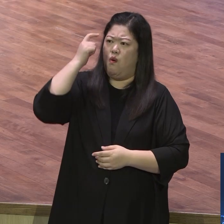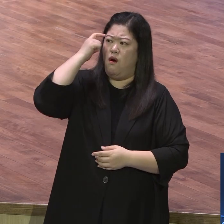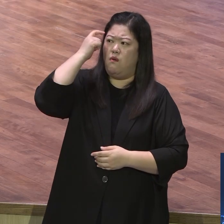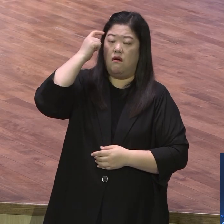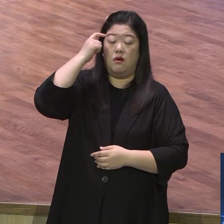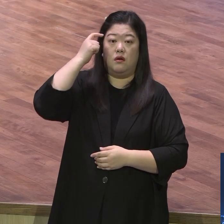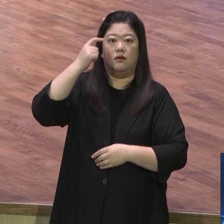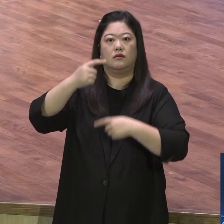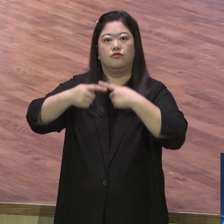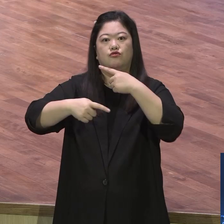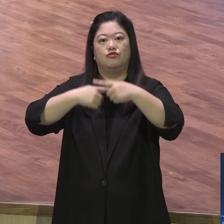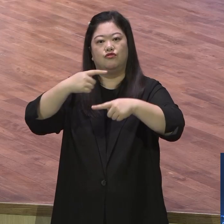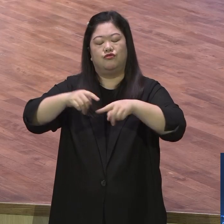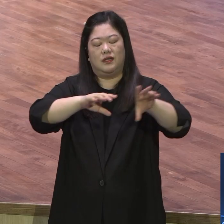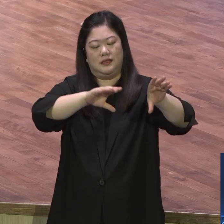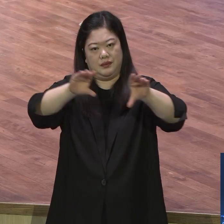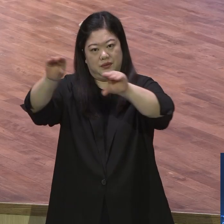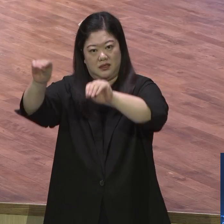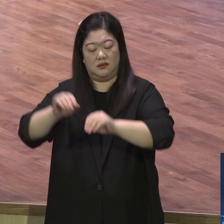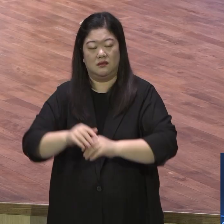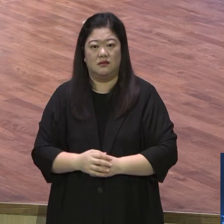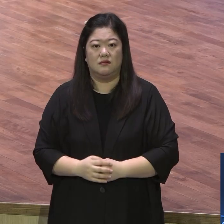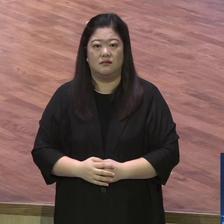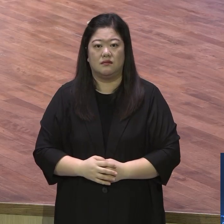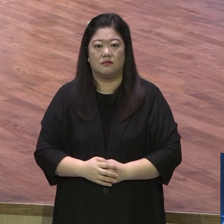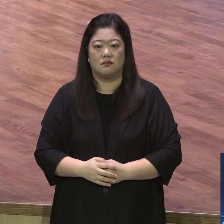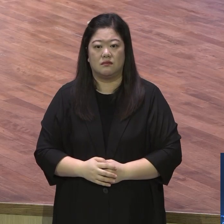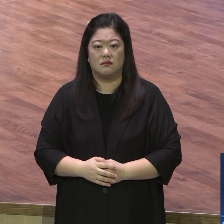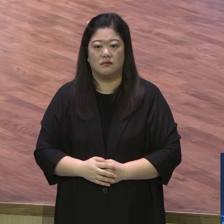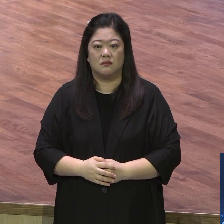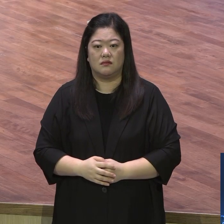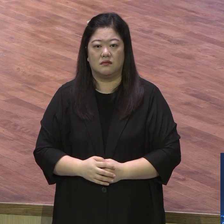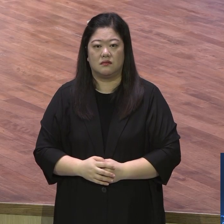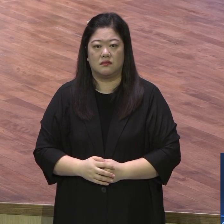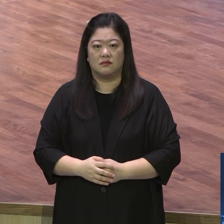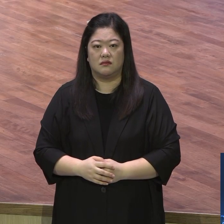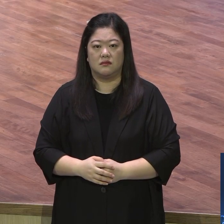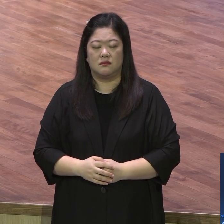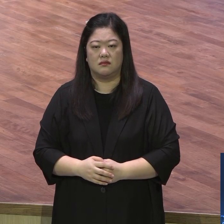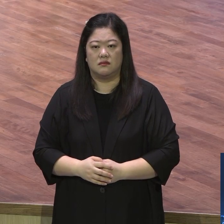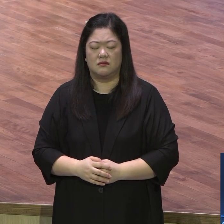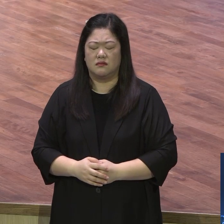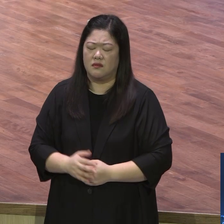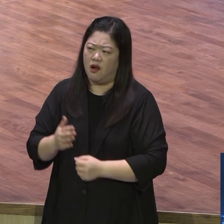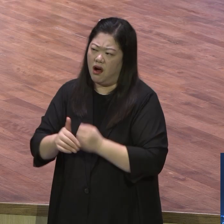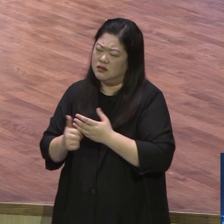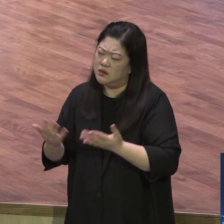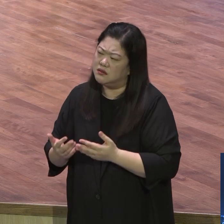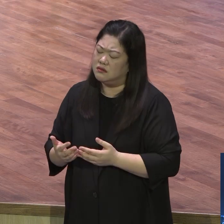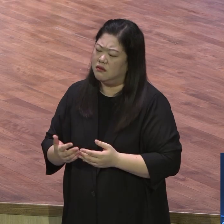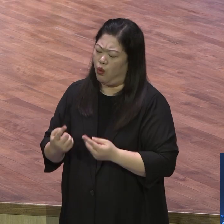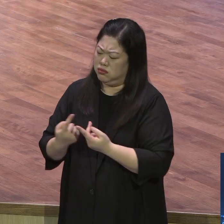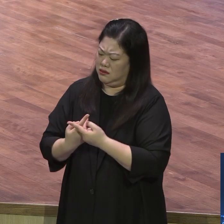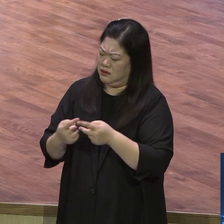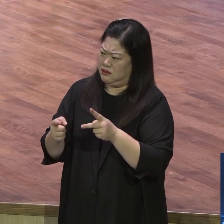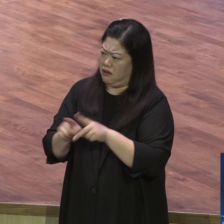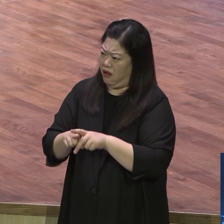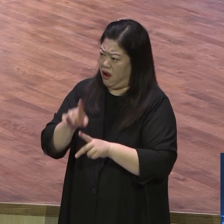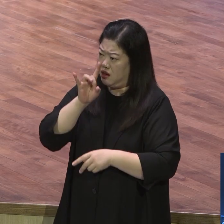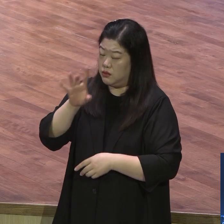납득이 되고 납득이 돼야 내가 체질을 맞아야 그렇습니까? 그럼 하나님 말씀은 뭐 필요해요?